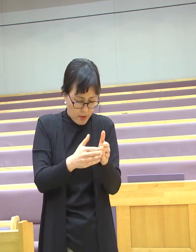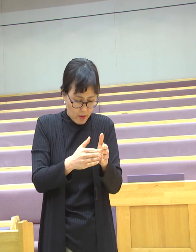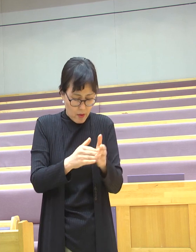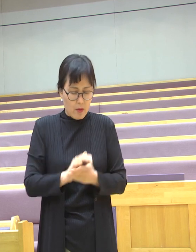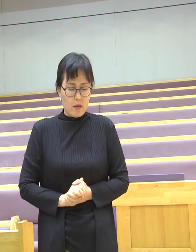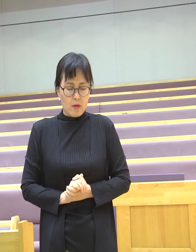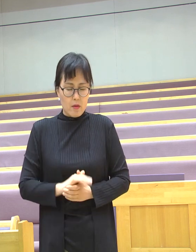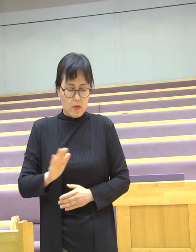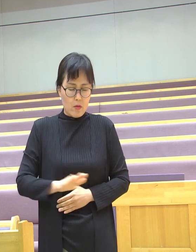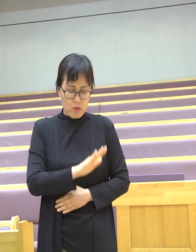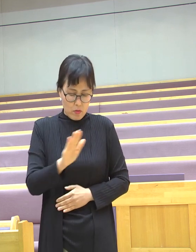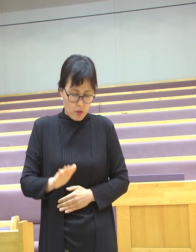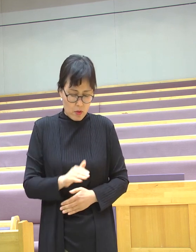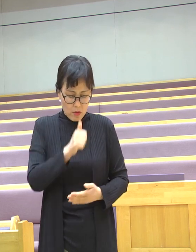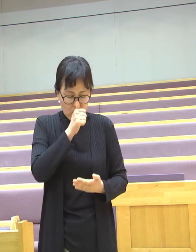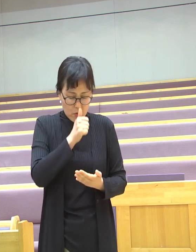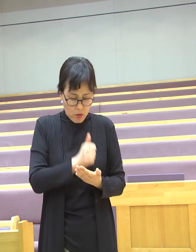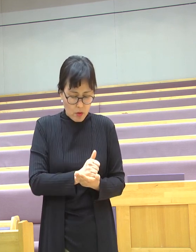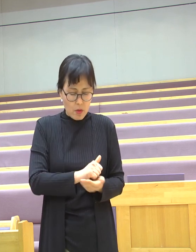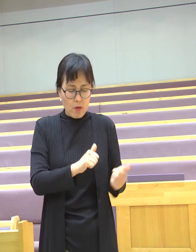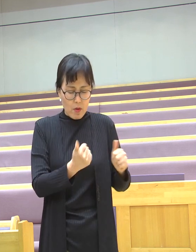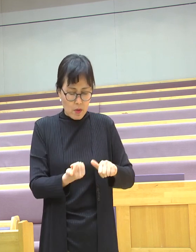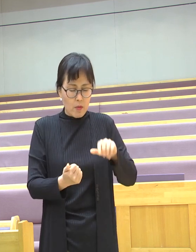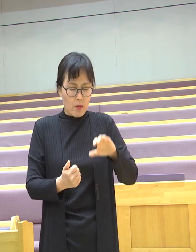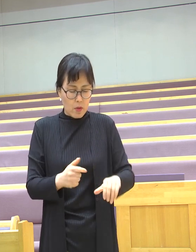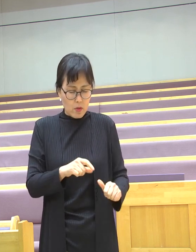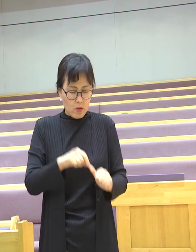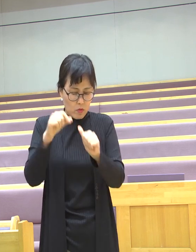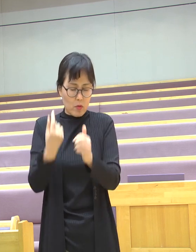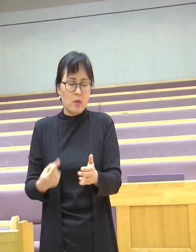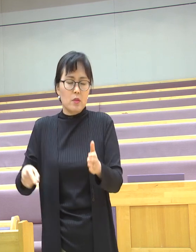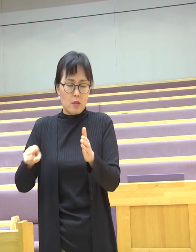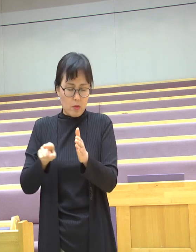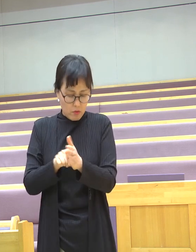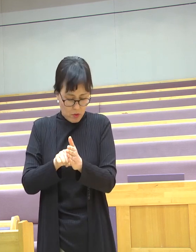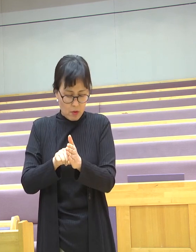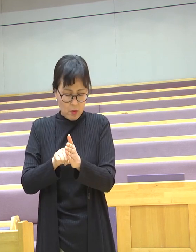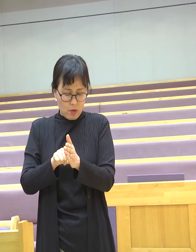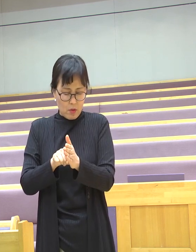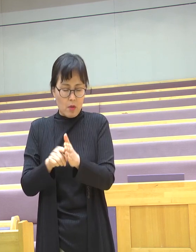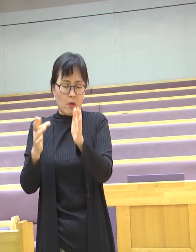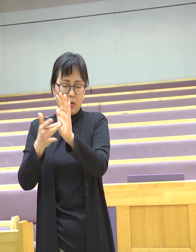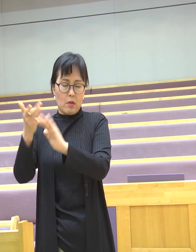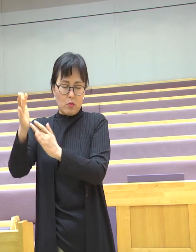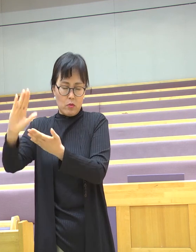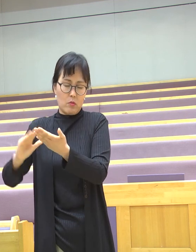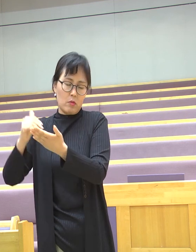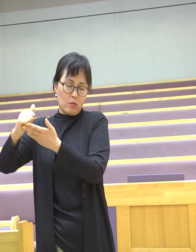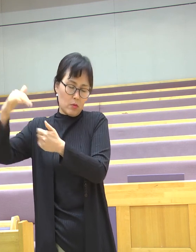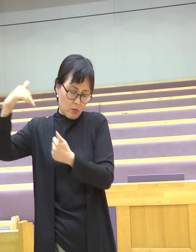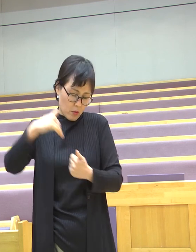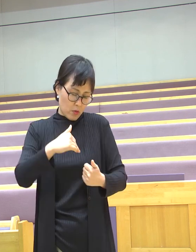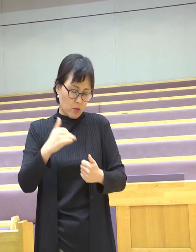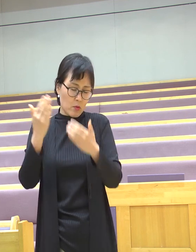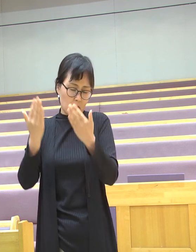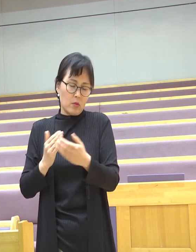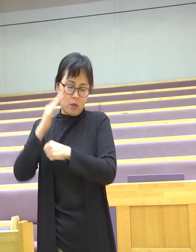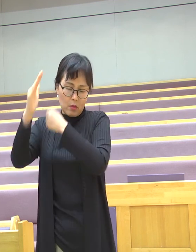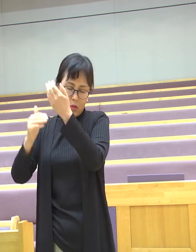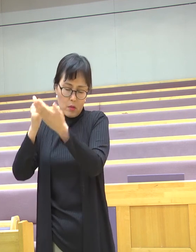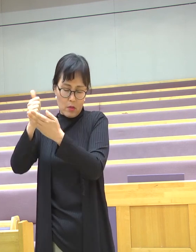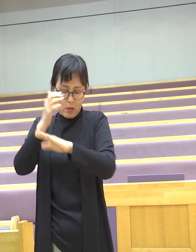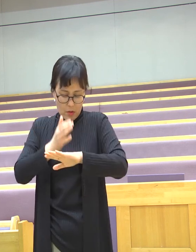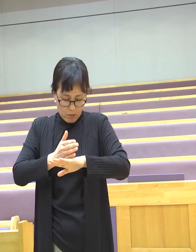담당시키셨도다. 우리를 죄에서 사망에서 구원하시려고 우리에게 예수 그리스도를